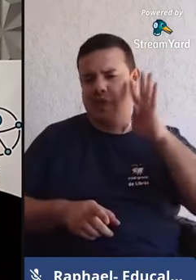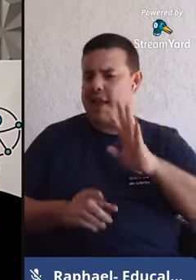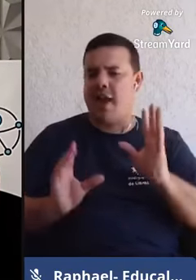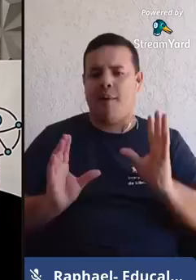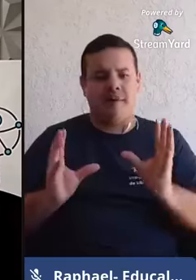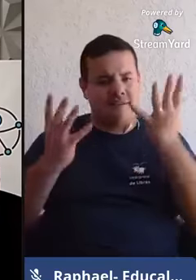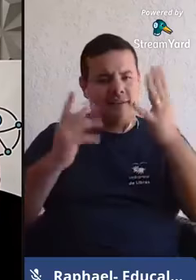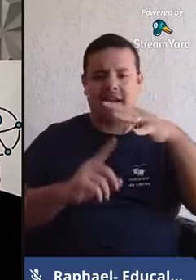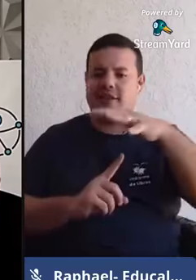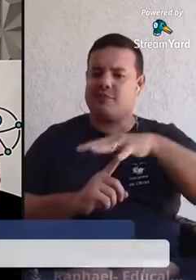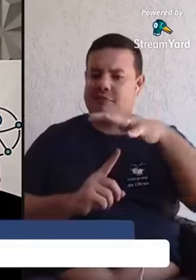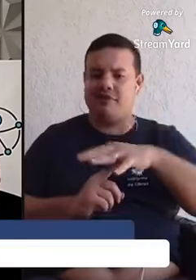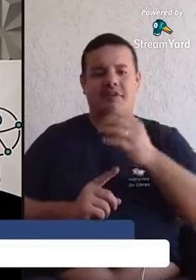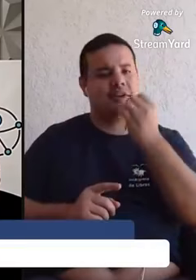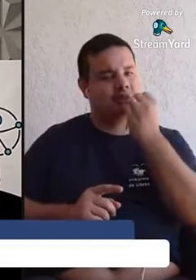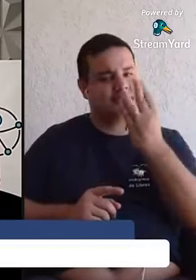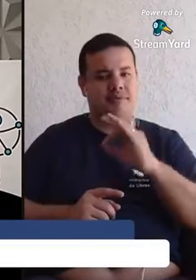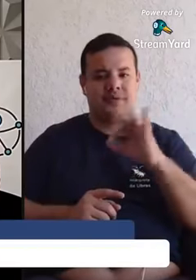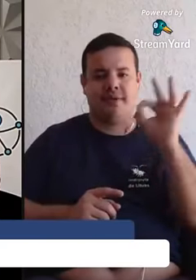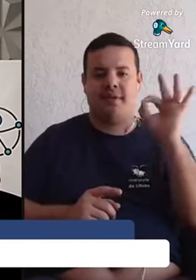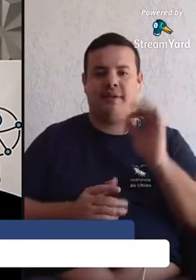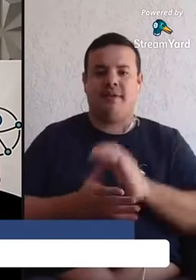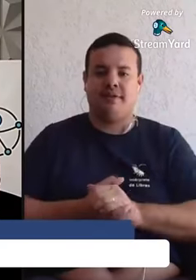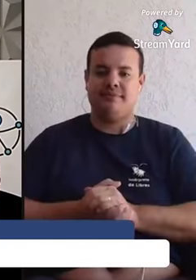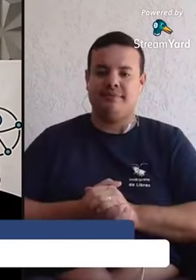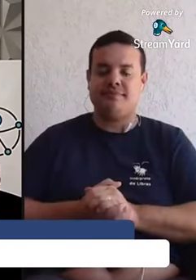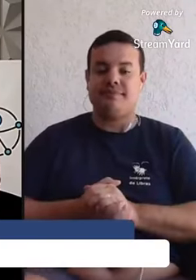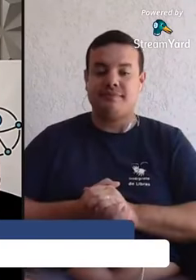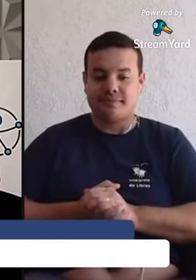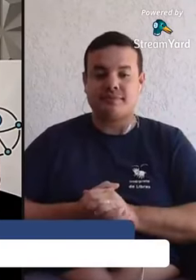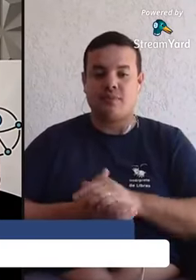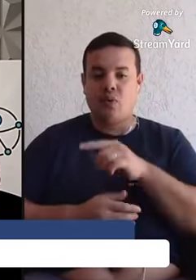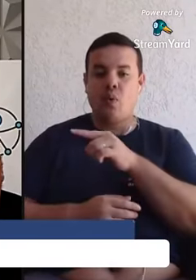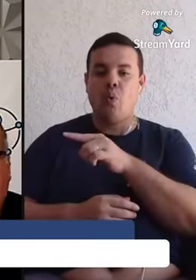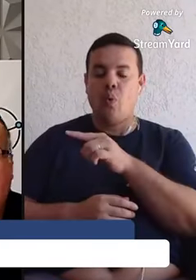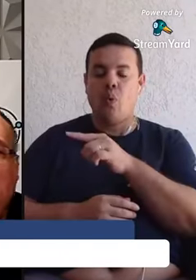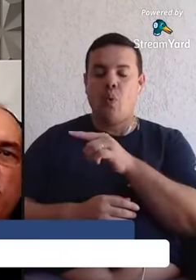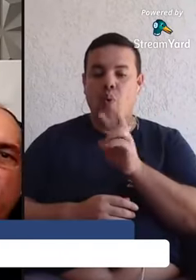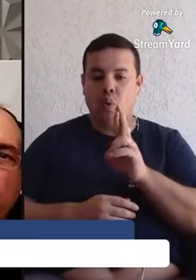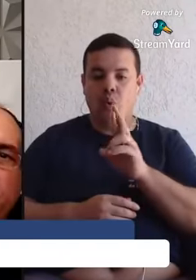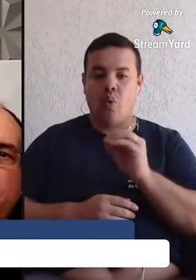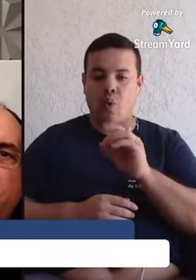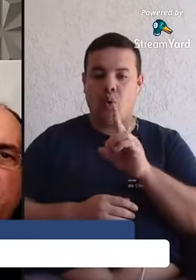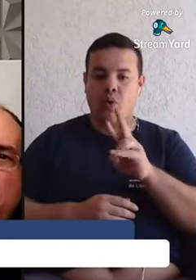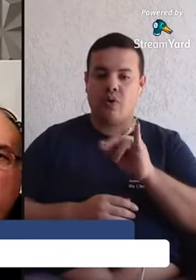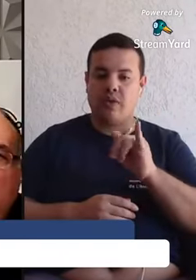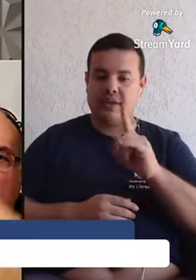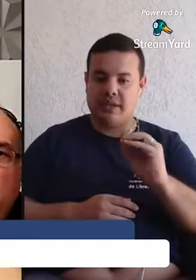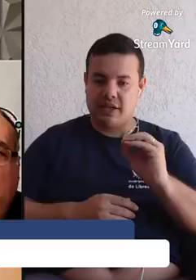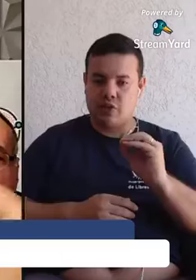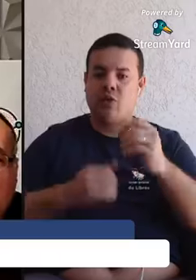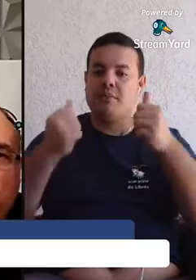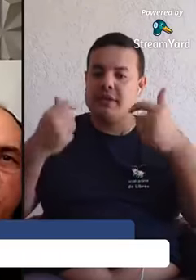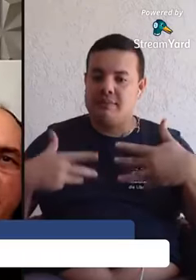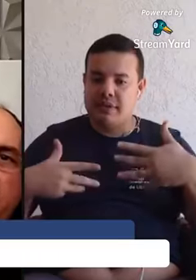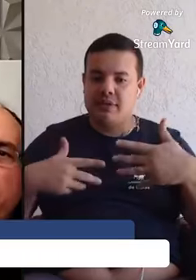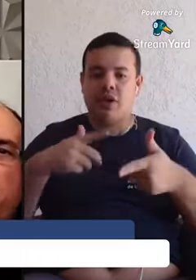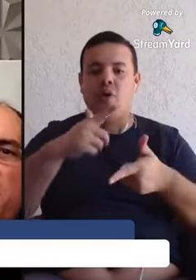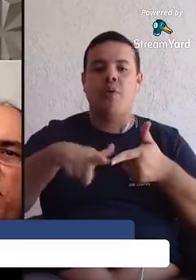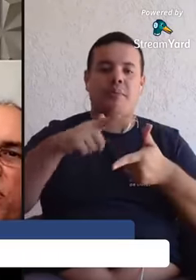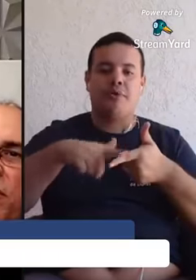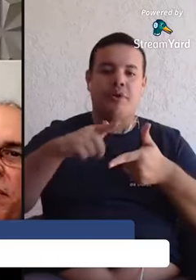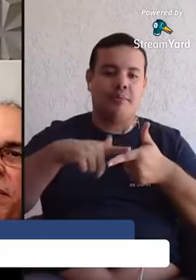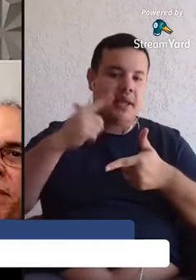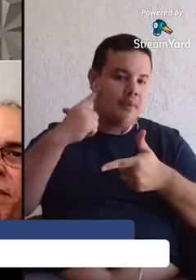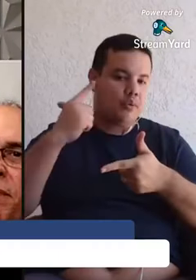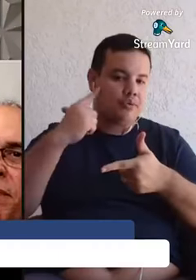bacana. Ô, Rodrigo, me conta uma coisa, né? O Brasil tem... Perdi teu som. Ixi. Eu vou entrar de novo. Espera aí que eu